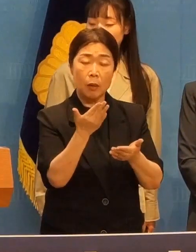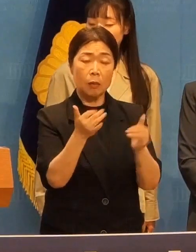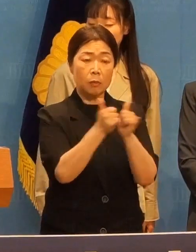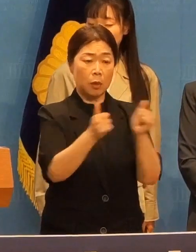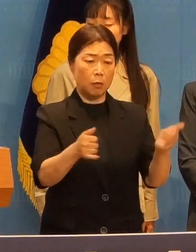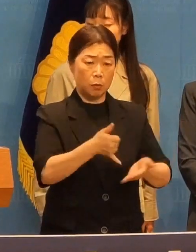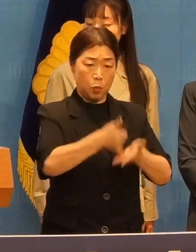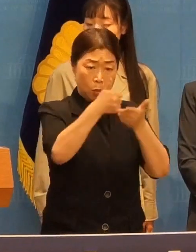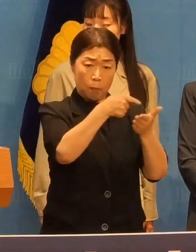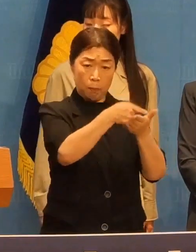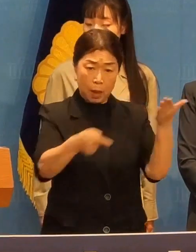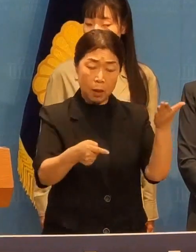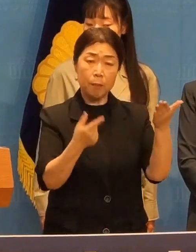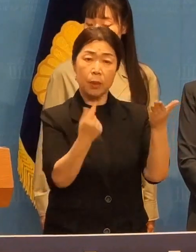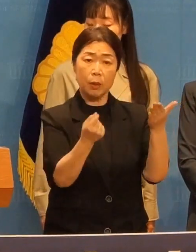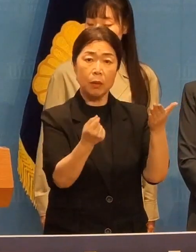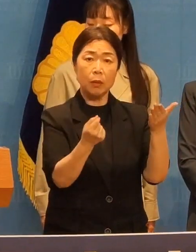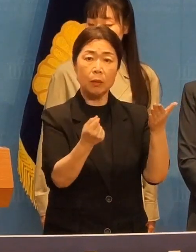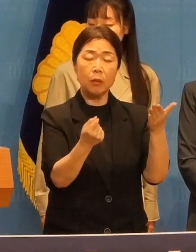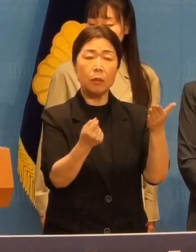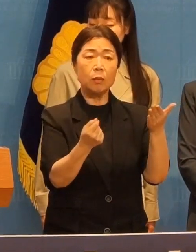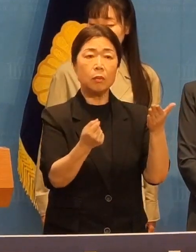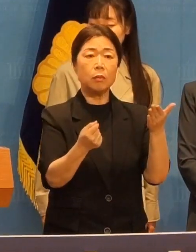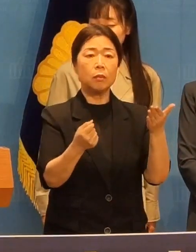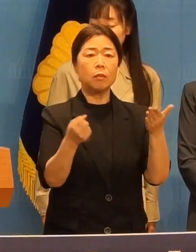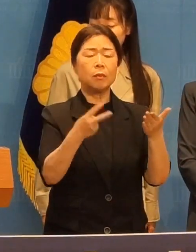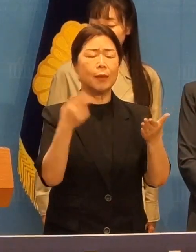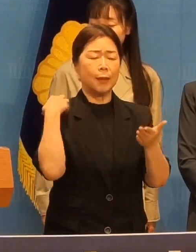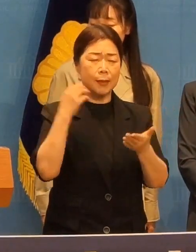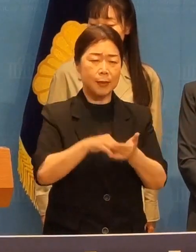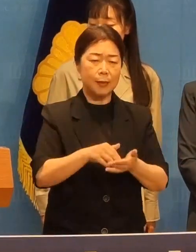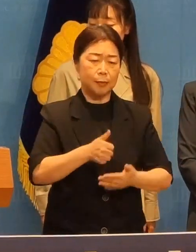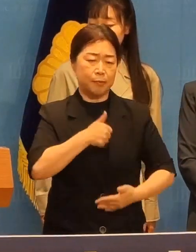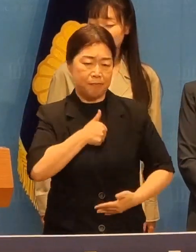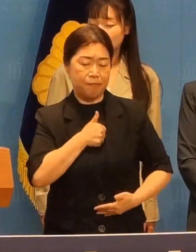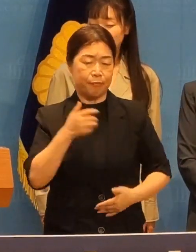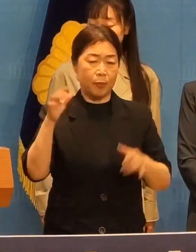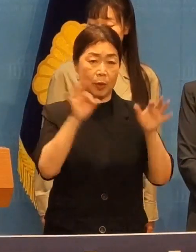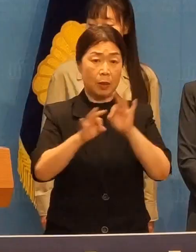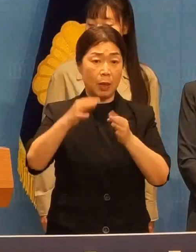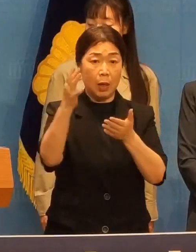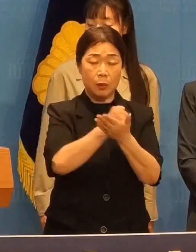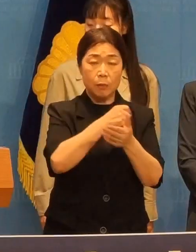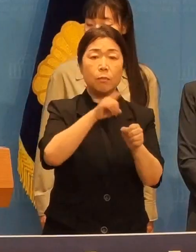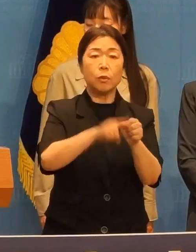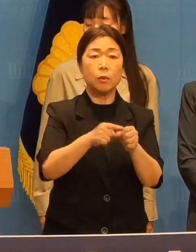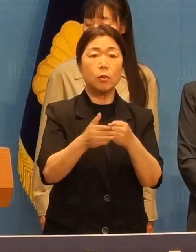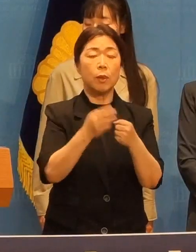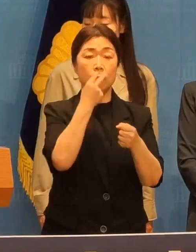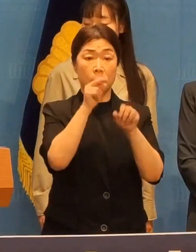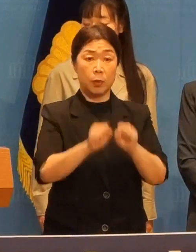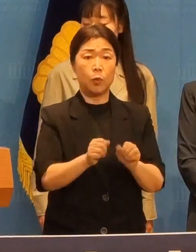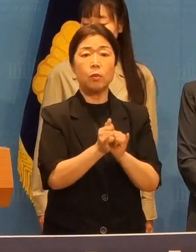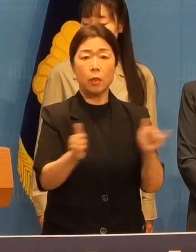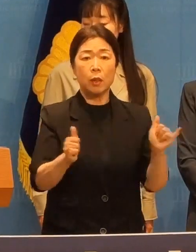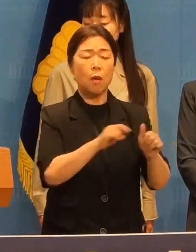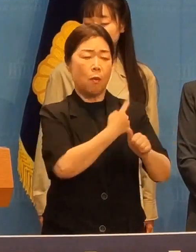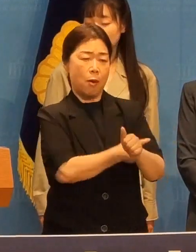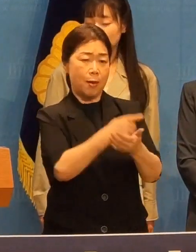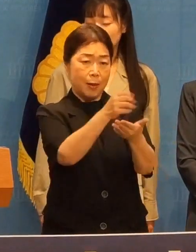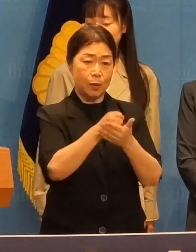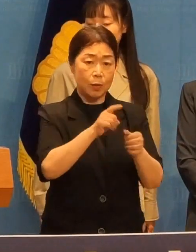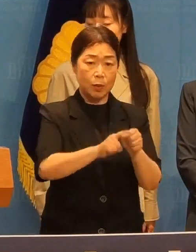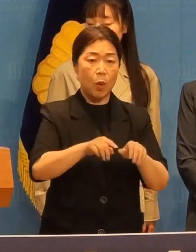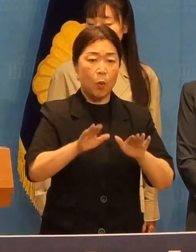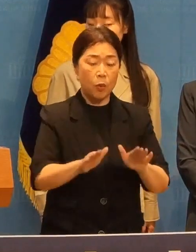일에 다시 인간의 존엄성을 찾아가는 피해 생존인의 권리를 찾을 수 있도록 오늘 출범하는